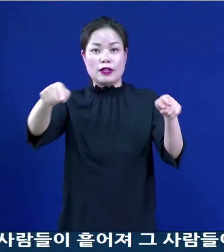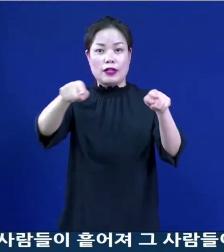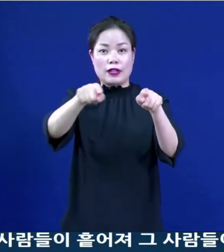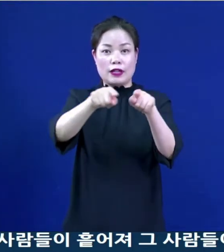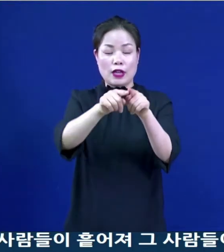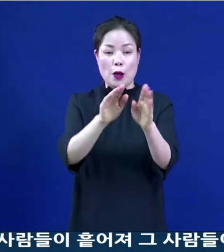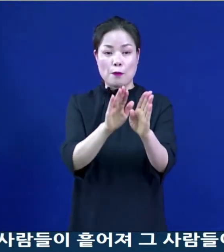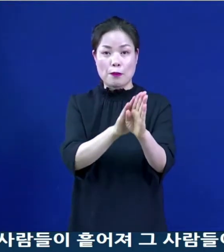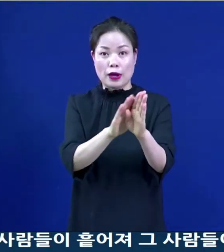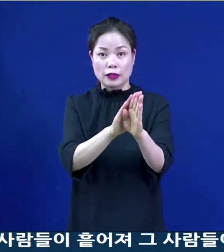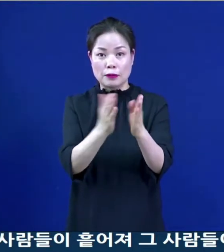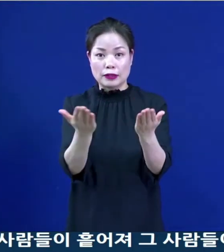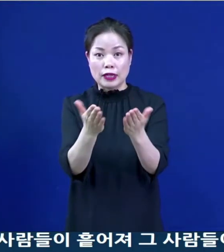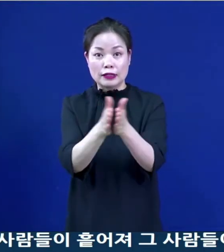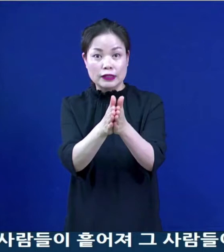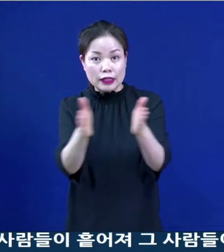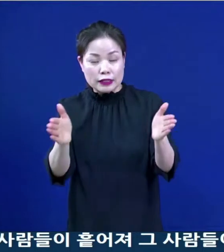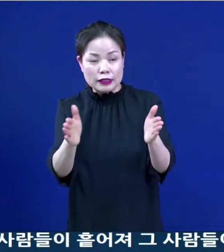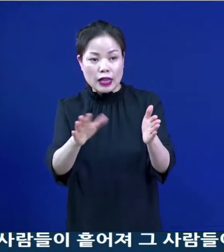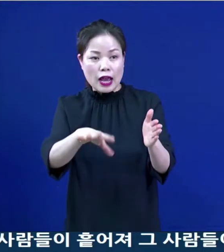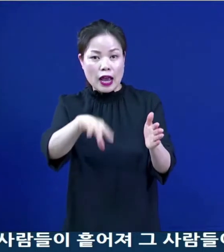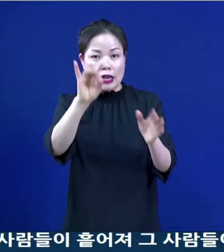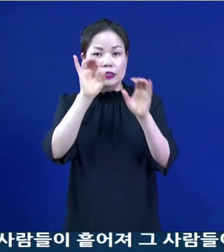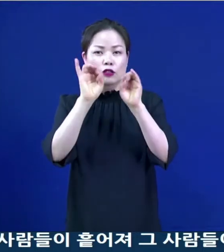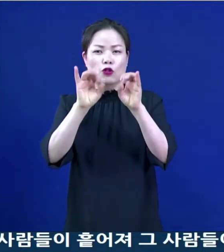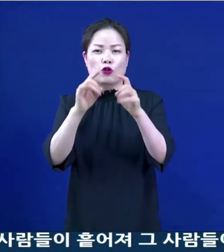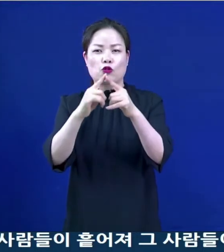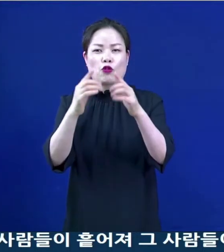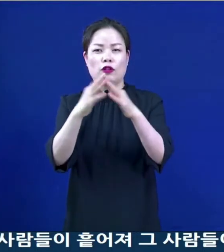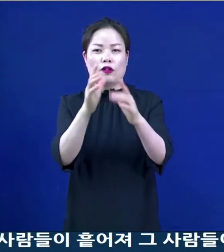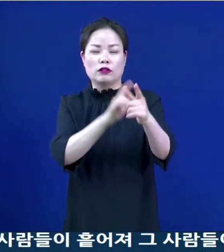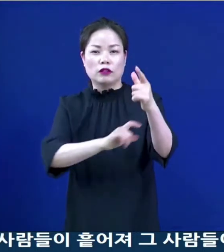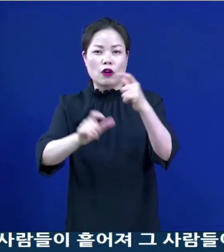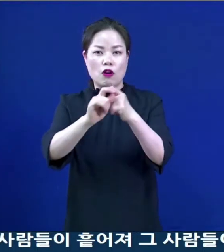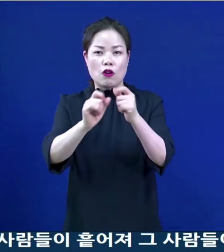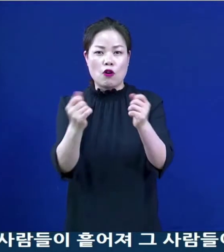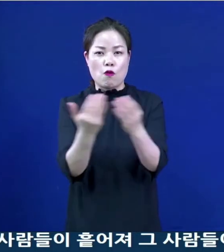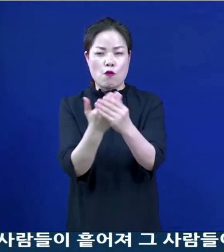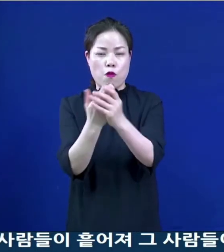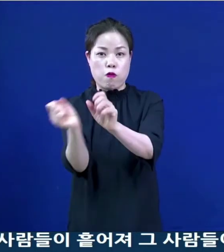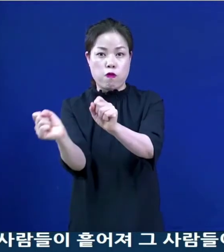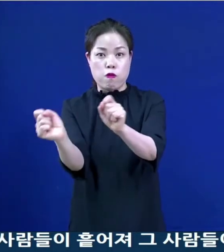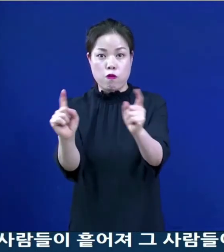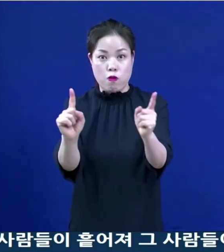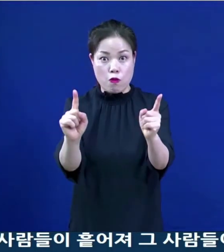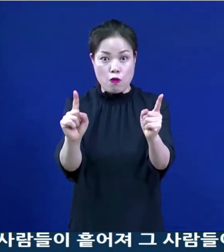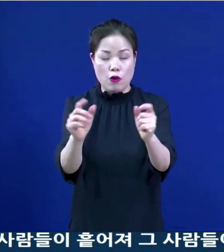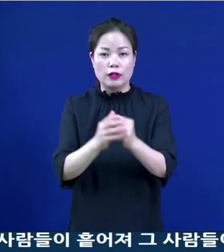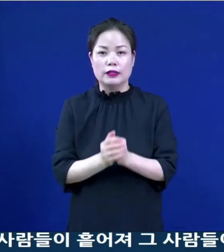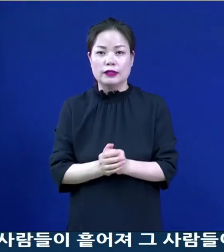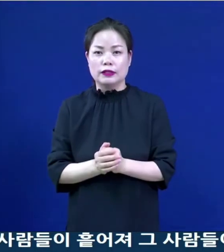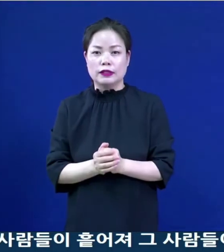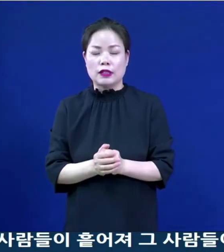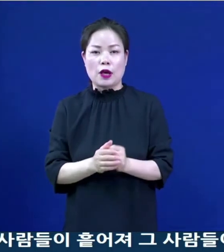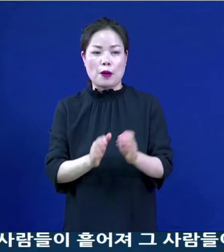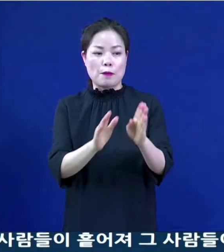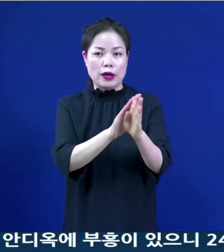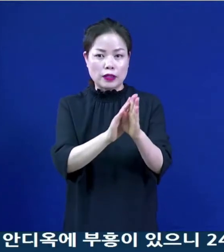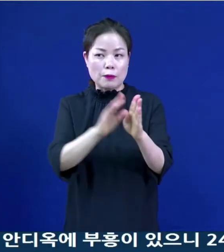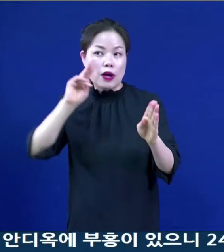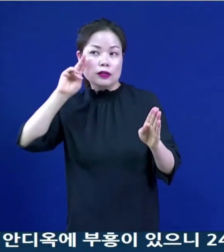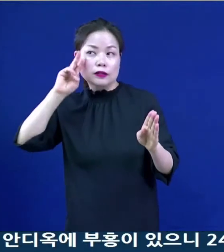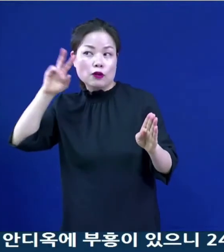바나바가 가서 사역을 하니까 안디옥 교회가 더 부흥되었다. 25절 바나바가 사울을 찾으러 다소에